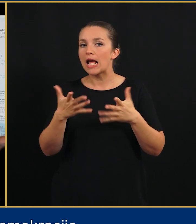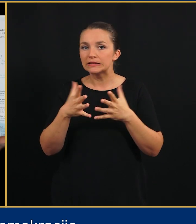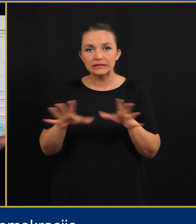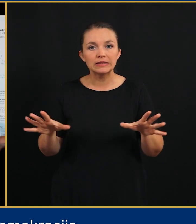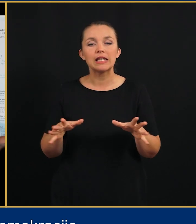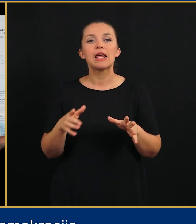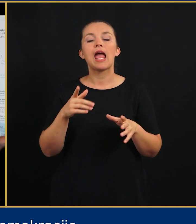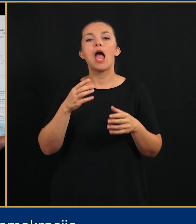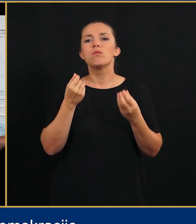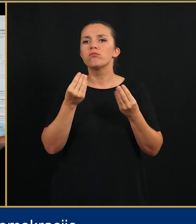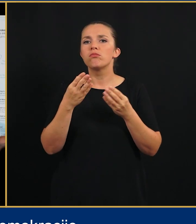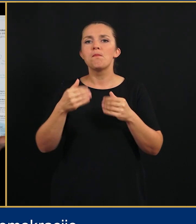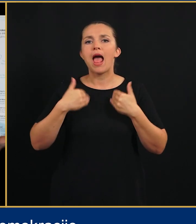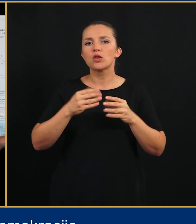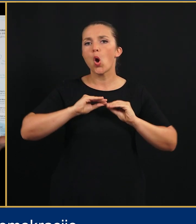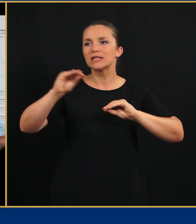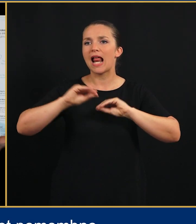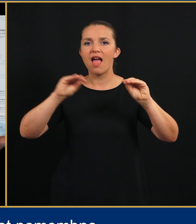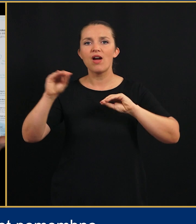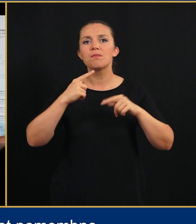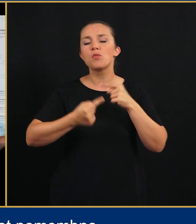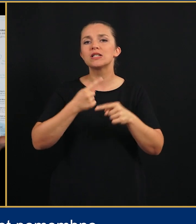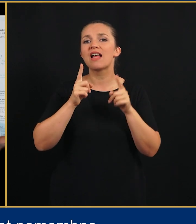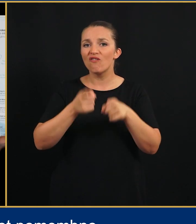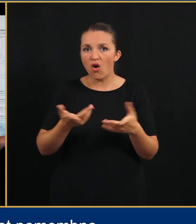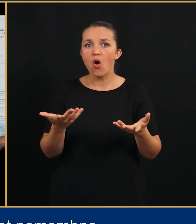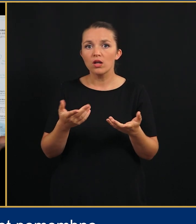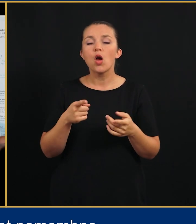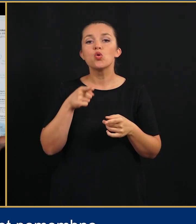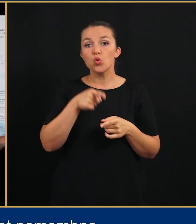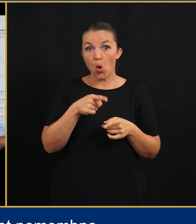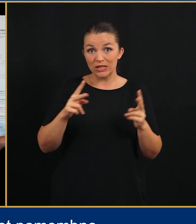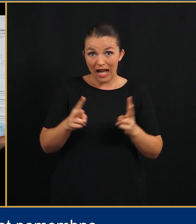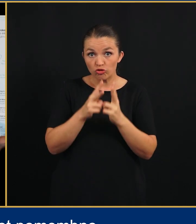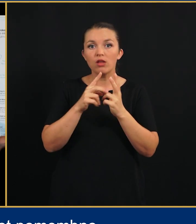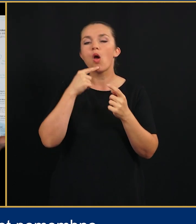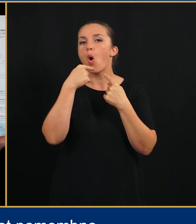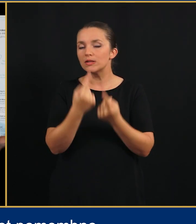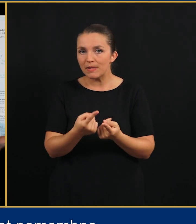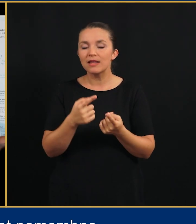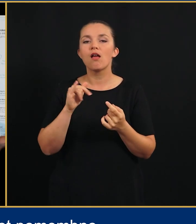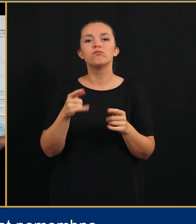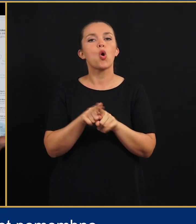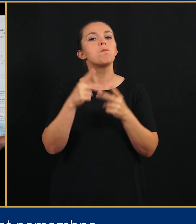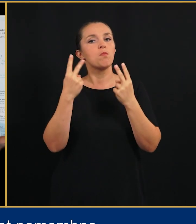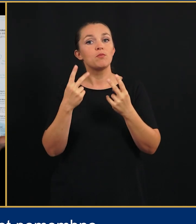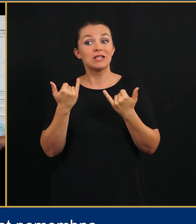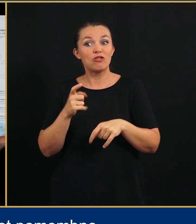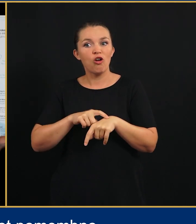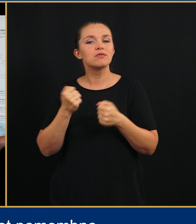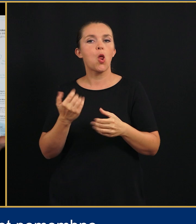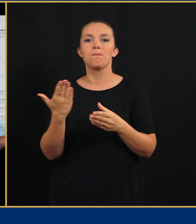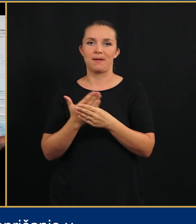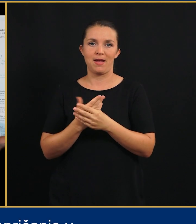množično odseljevanje mladih in posledice vojn, je medversko srečanje ocenila kot pomembno, čas zanj pa zelo